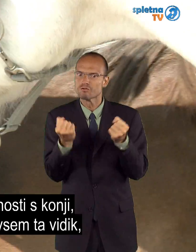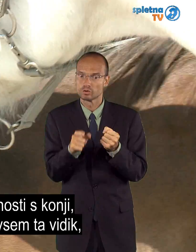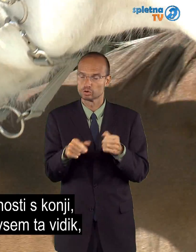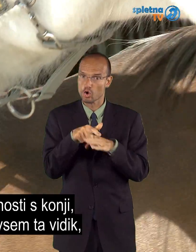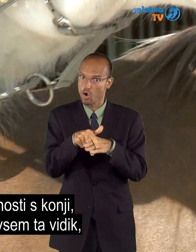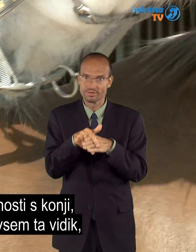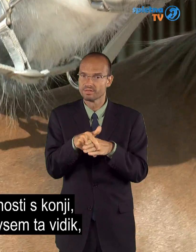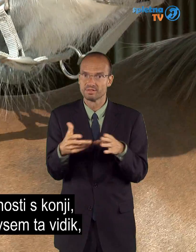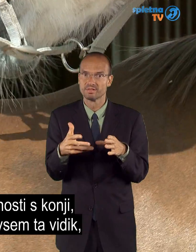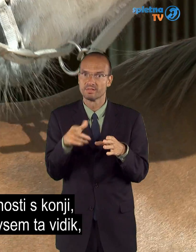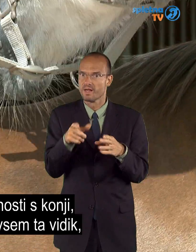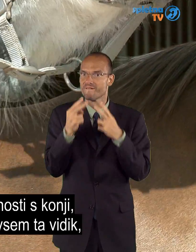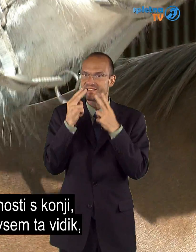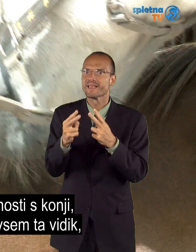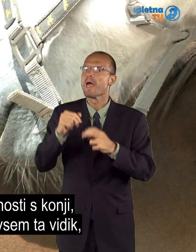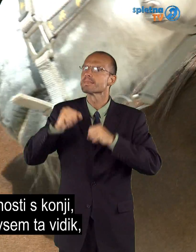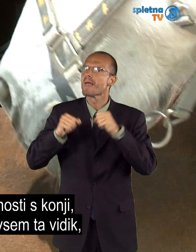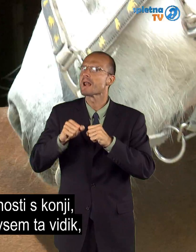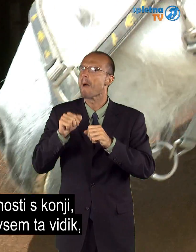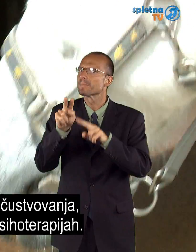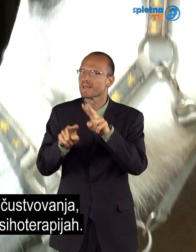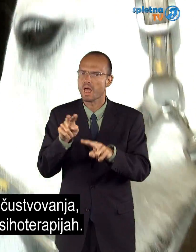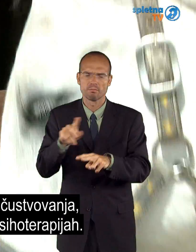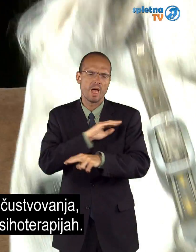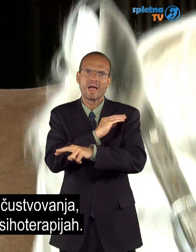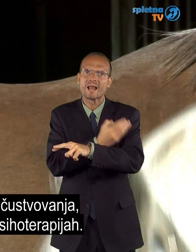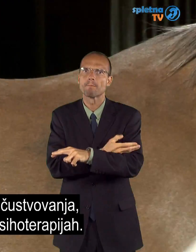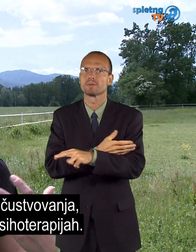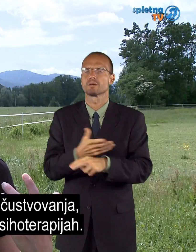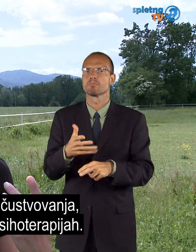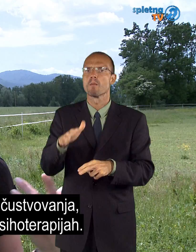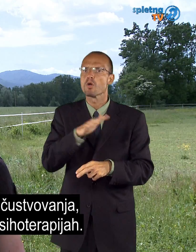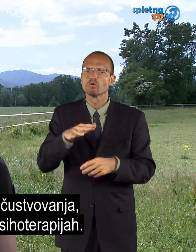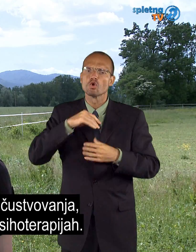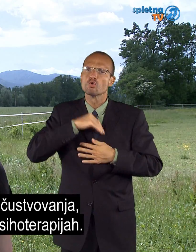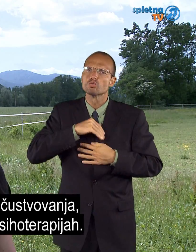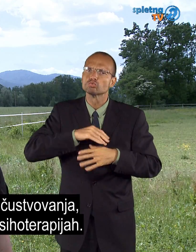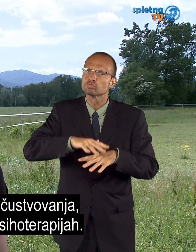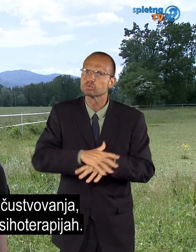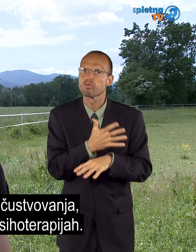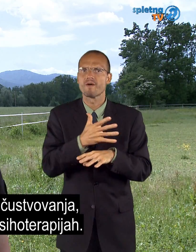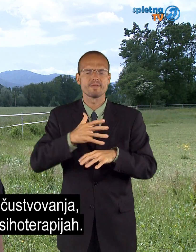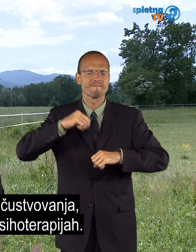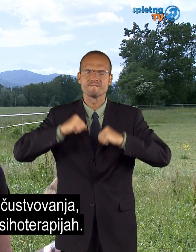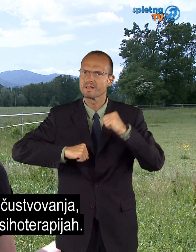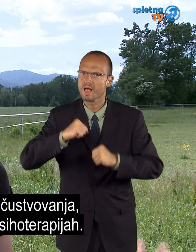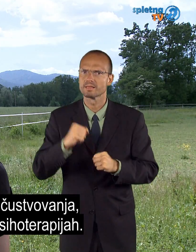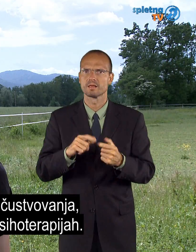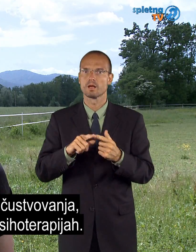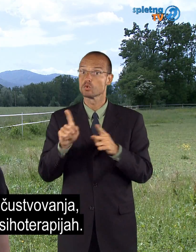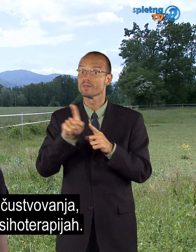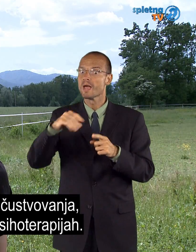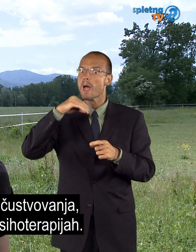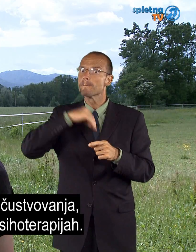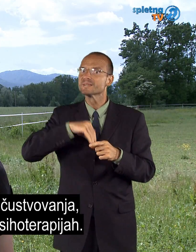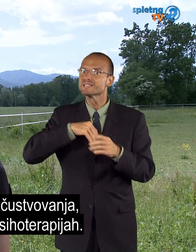s konji, kjer se uporablja predvsem ta vidik, se pravi, kjer se krepi področja čustvovanja, vedenja, lahko